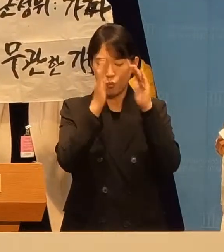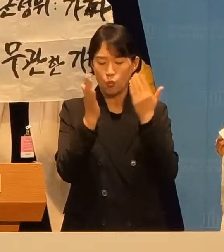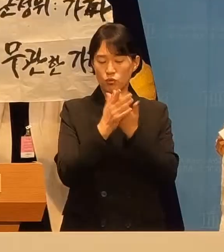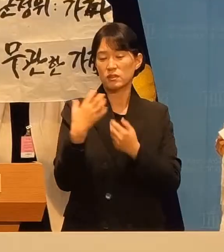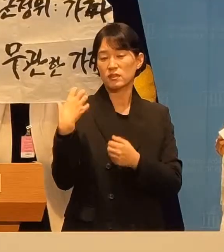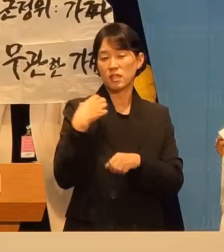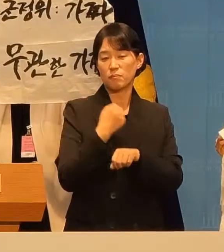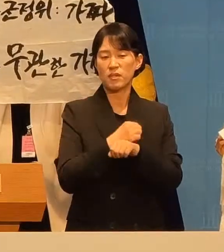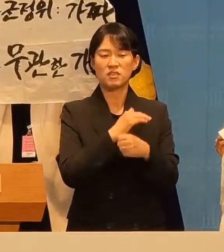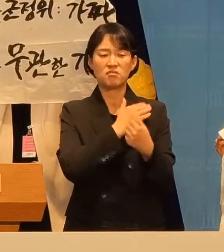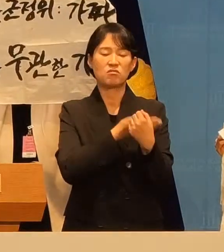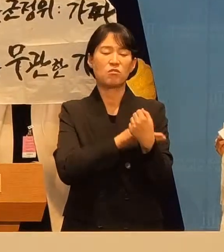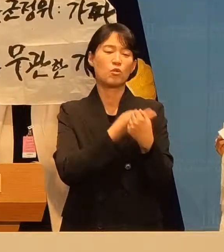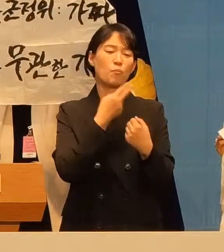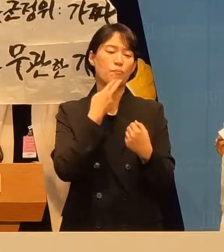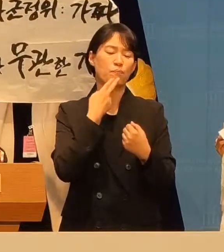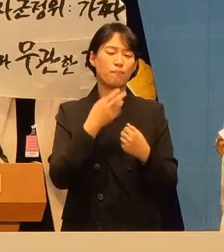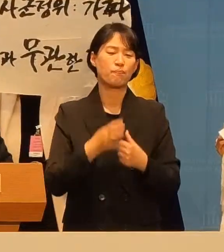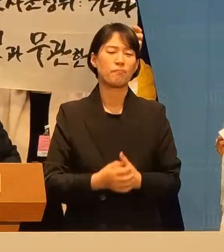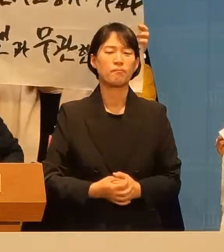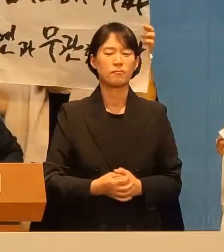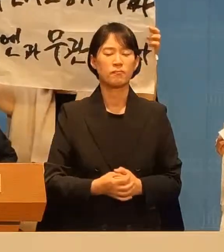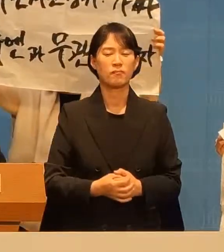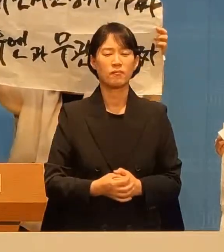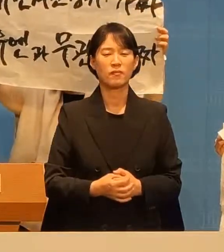질 능력이 없는 것이다.